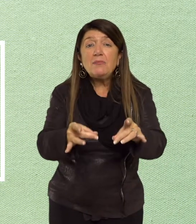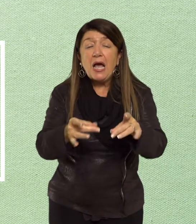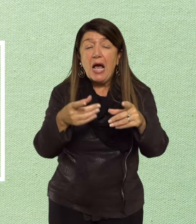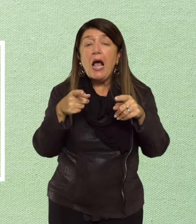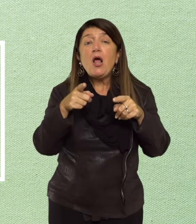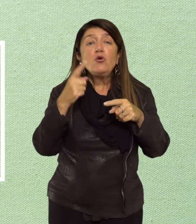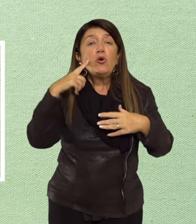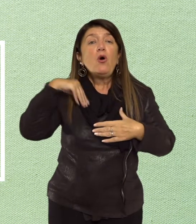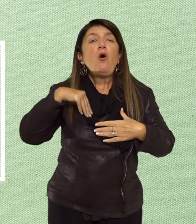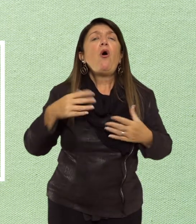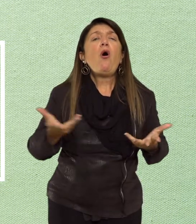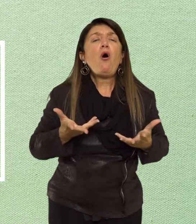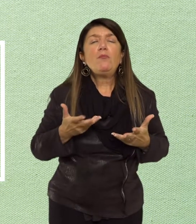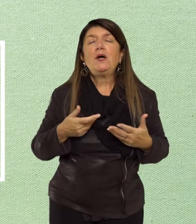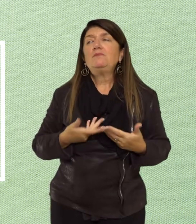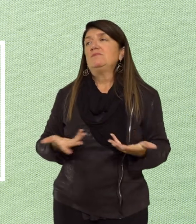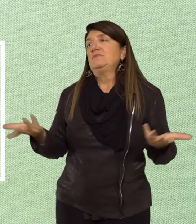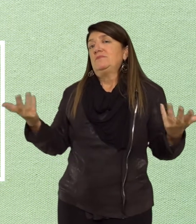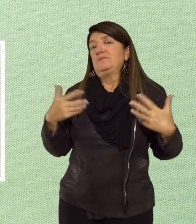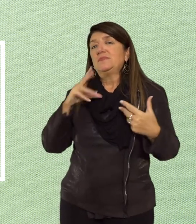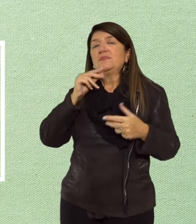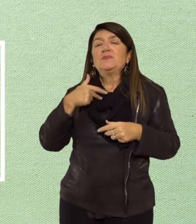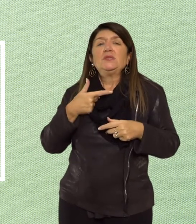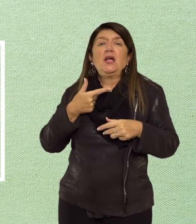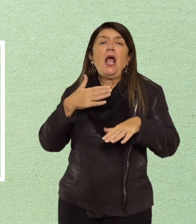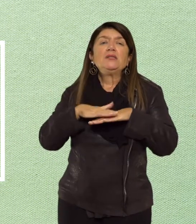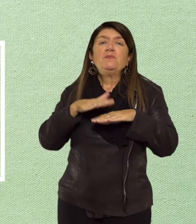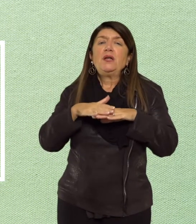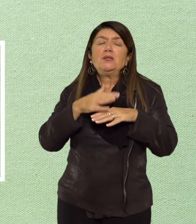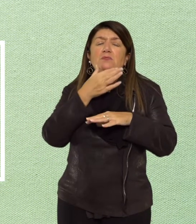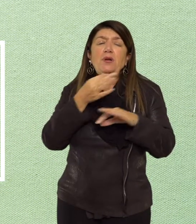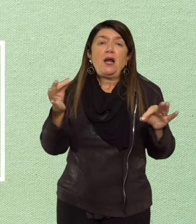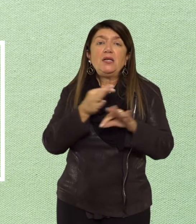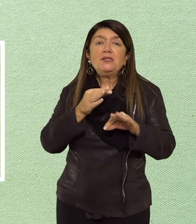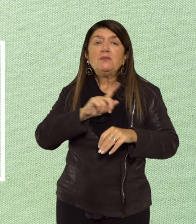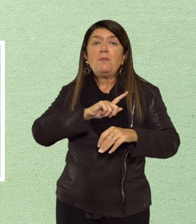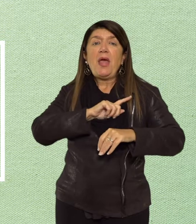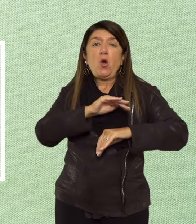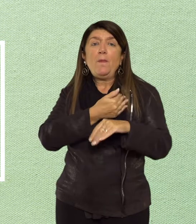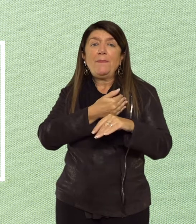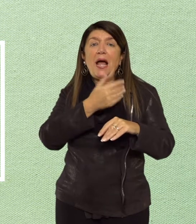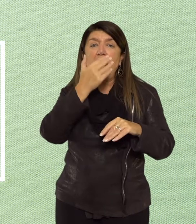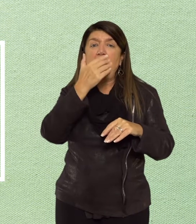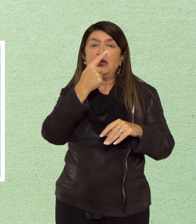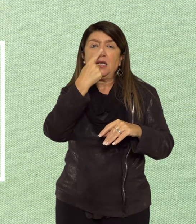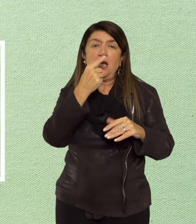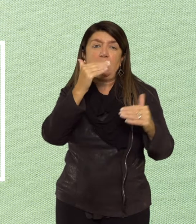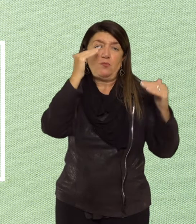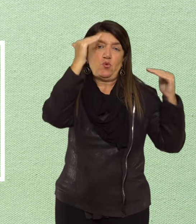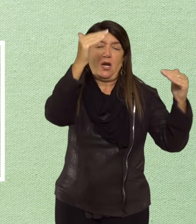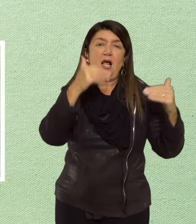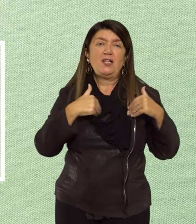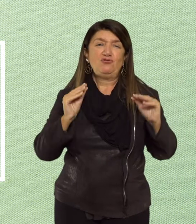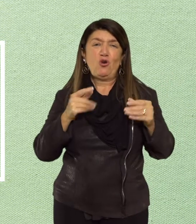fantastica. I miei compagni di nazionale, che sono tutti decisamente più grandi di me, mi hanno sempre detto che l'Olimpiade era una